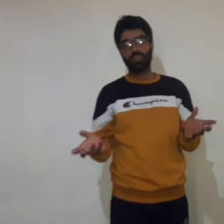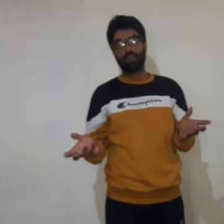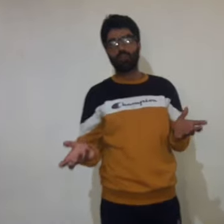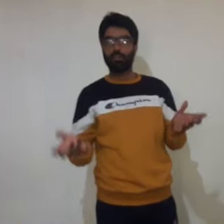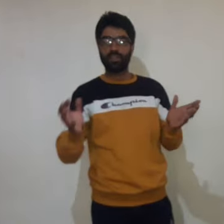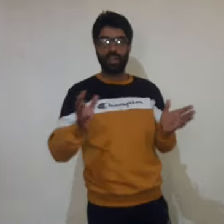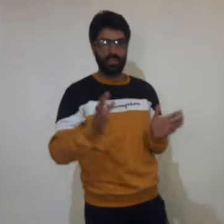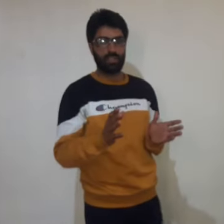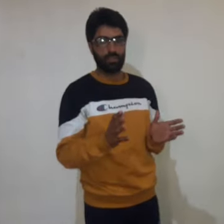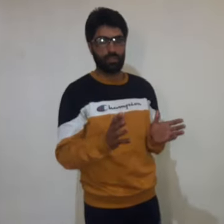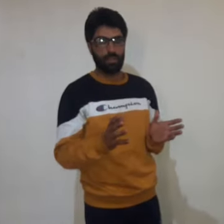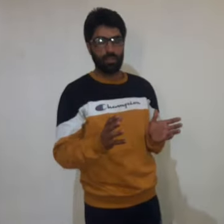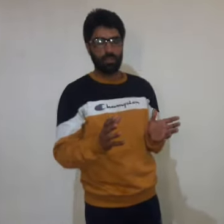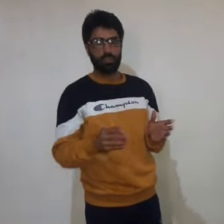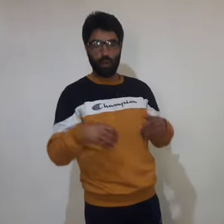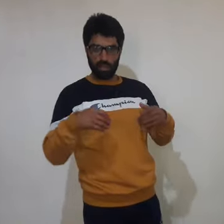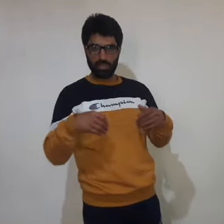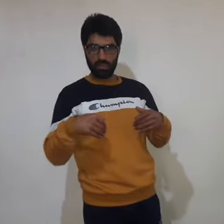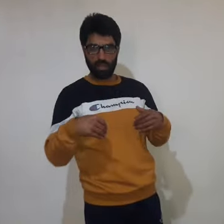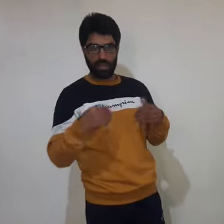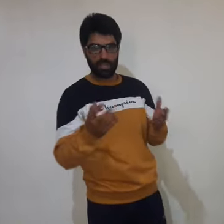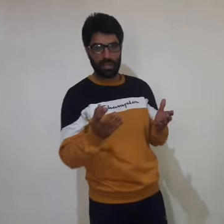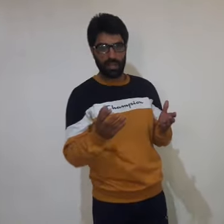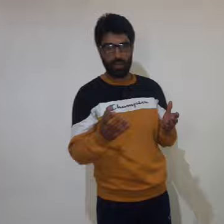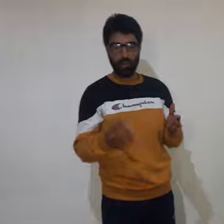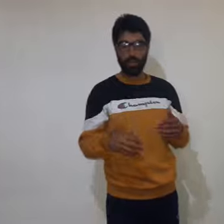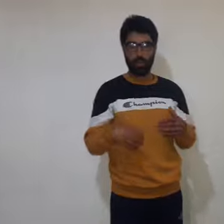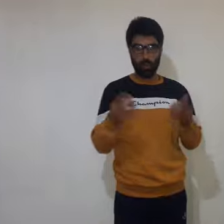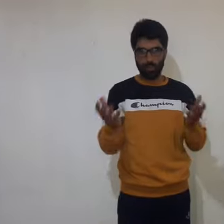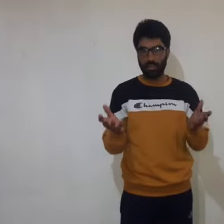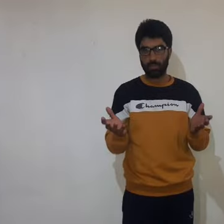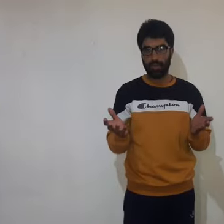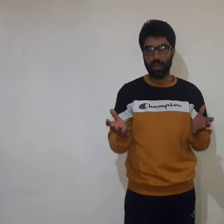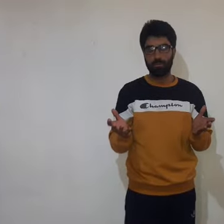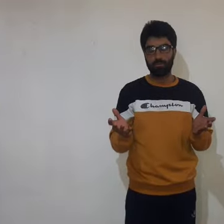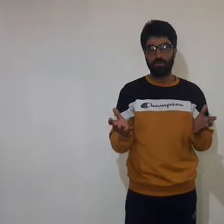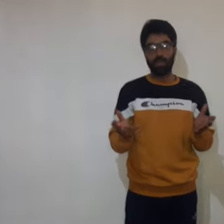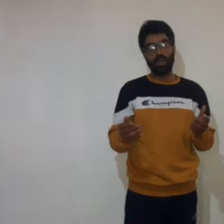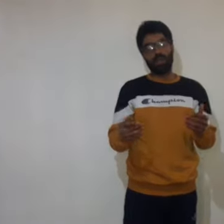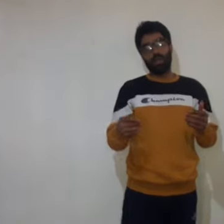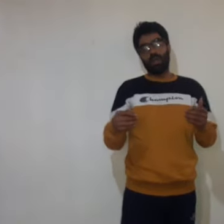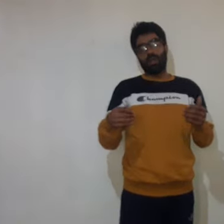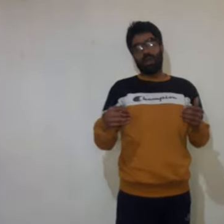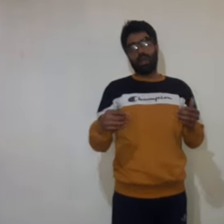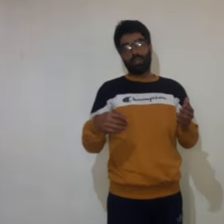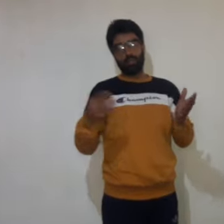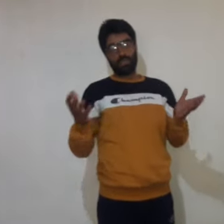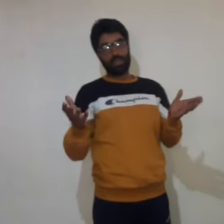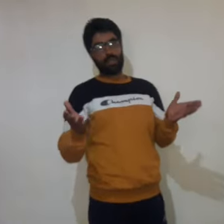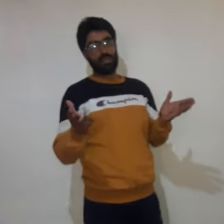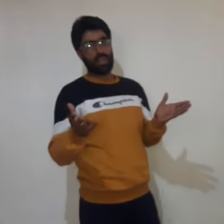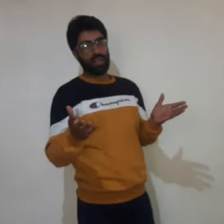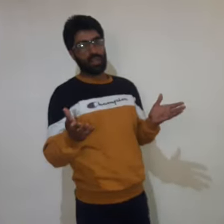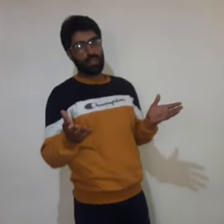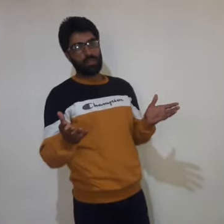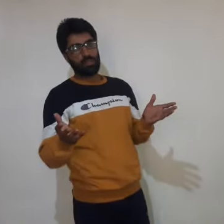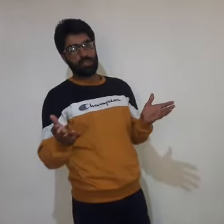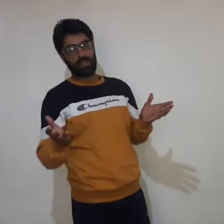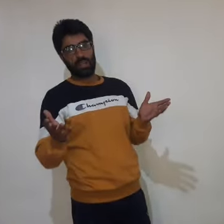of COVID-19. जो आज मेरा लेक्चर है वो कोरोना वायरस पे है। आज हम इस लेक्चर में जानेंगे डिटेल